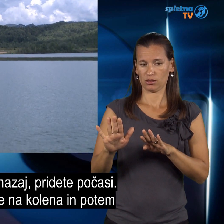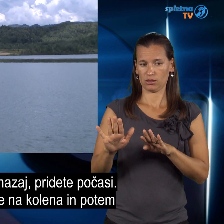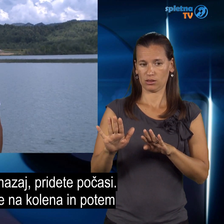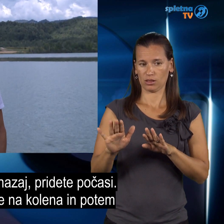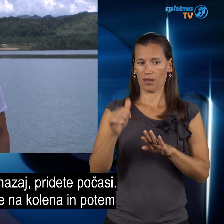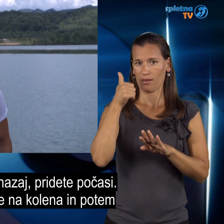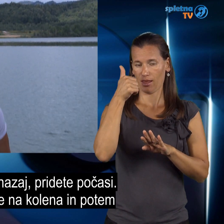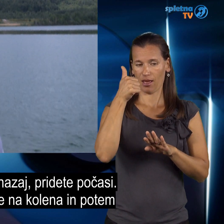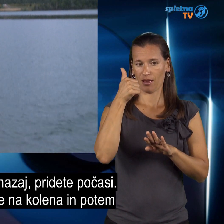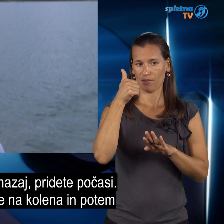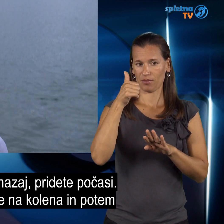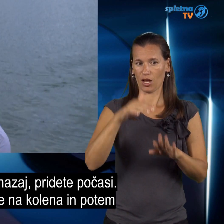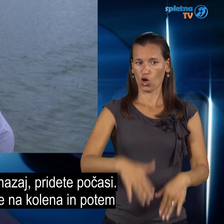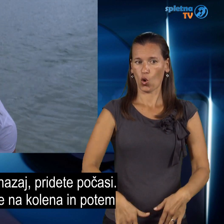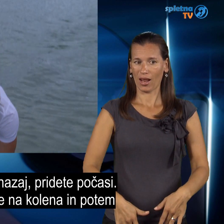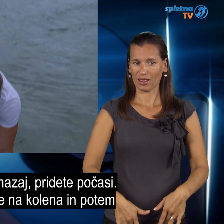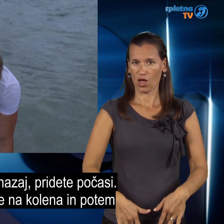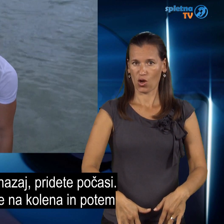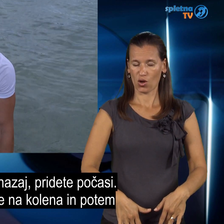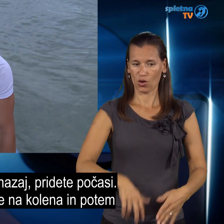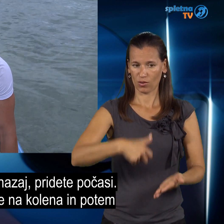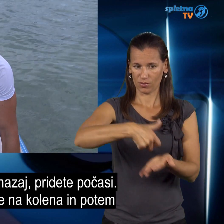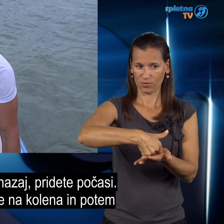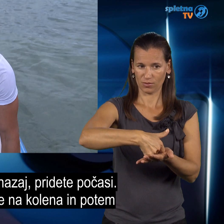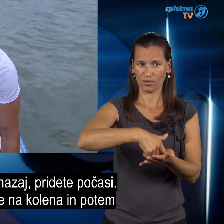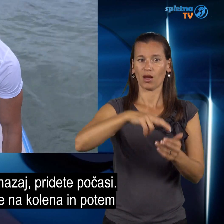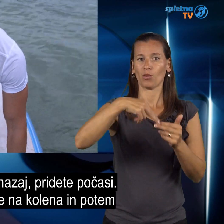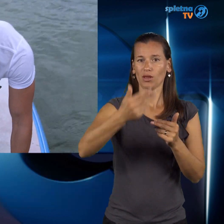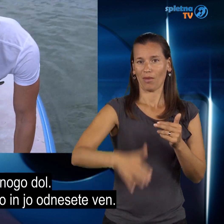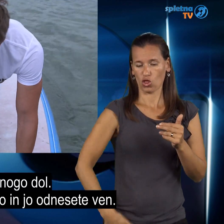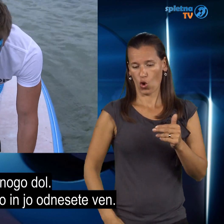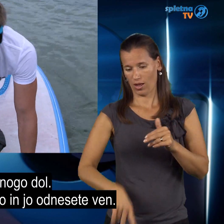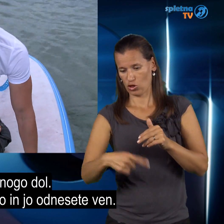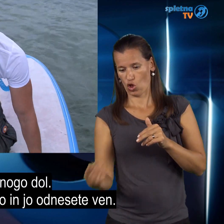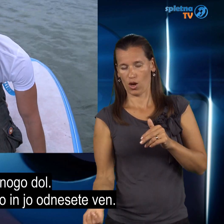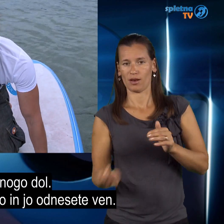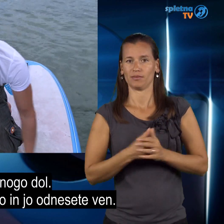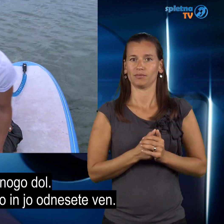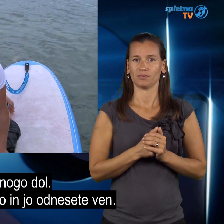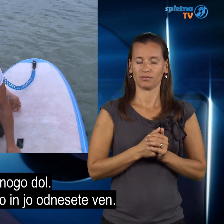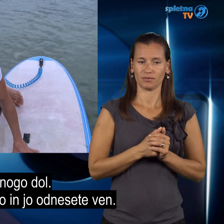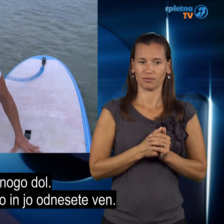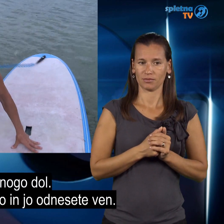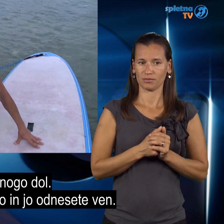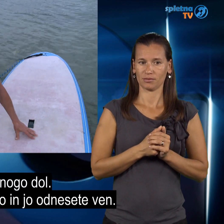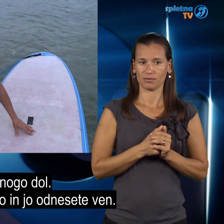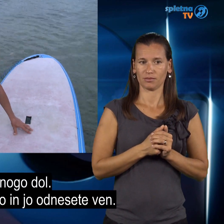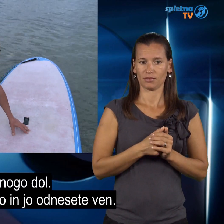počasi, najprej greste na kolena in potem z nogo dol.